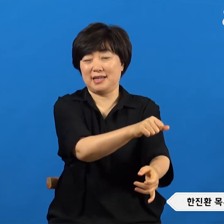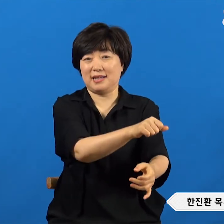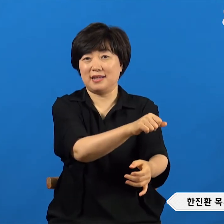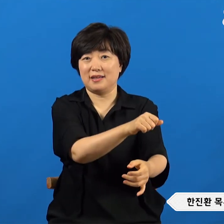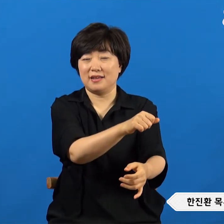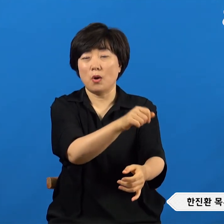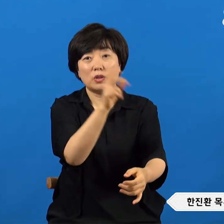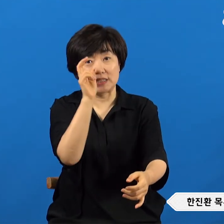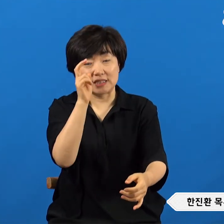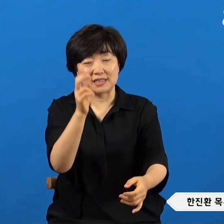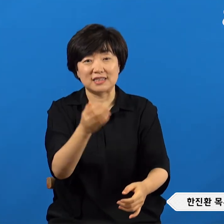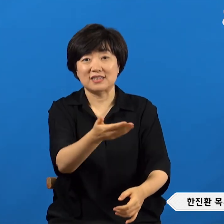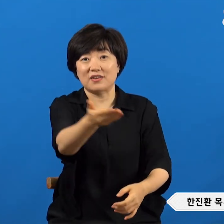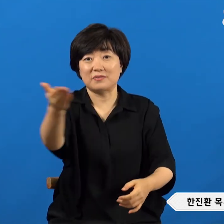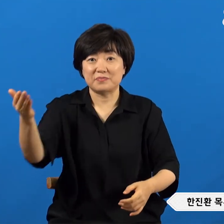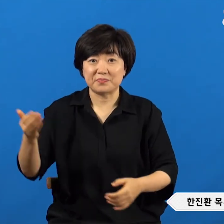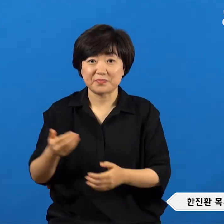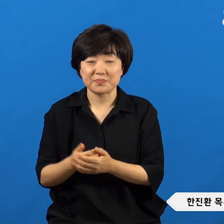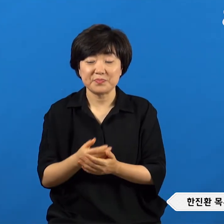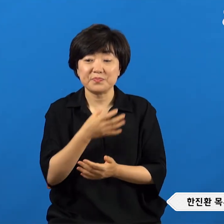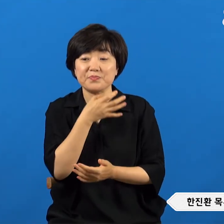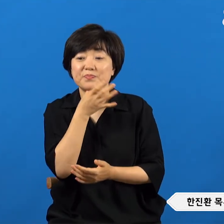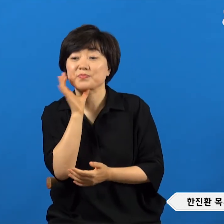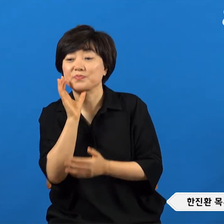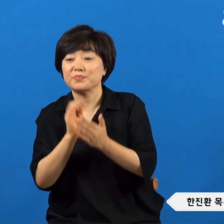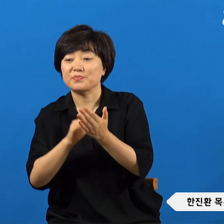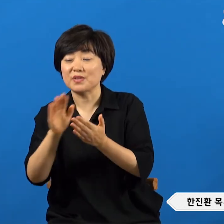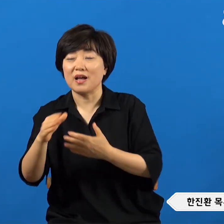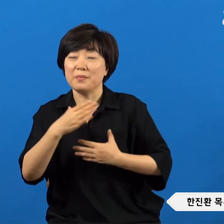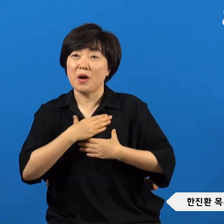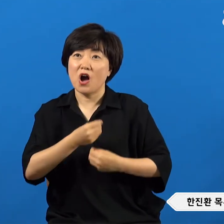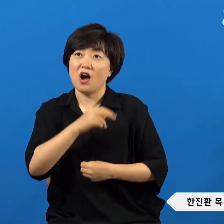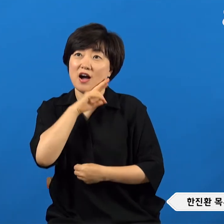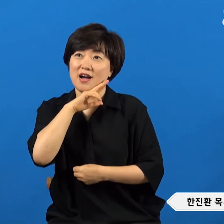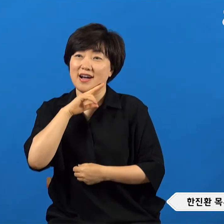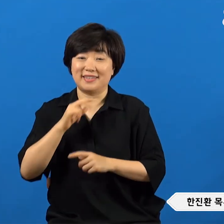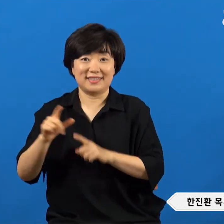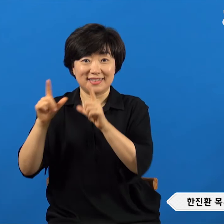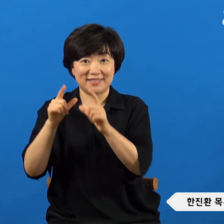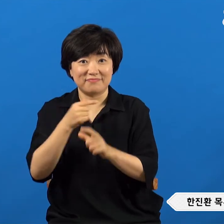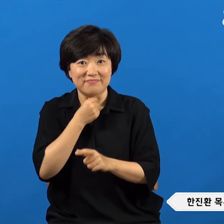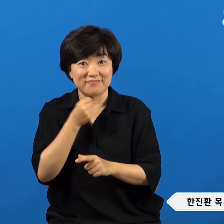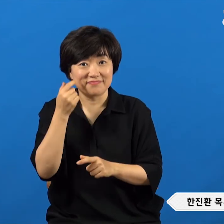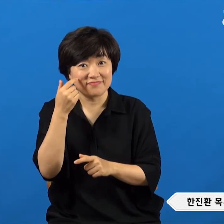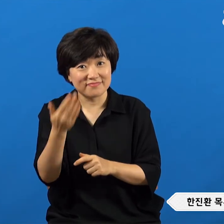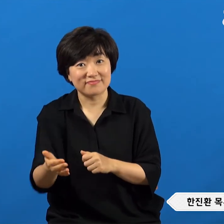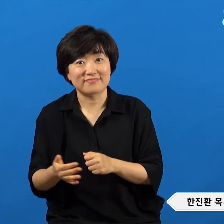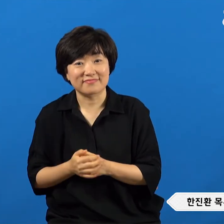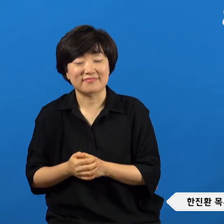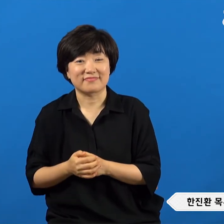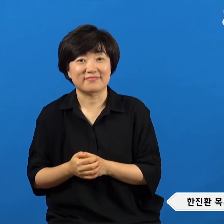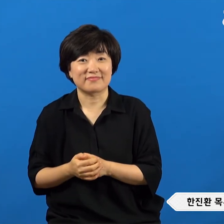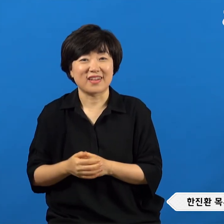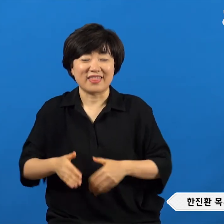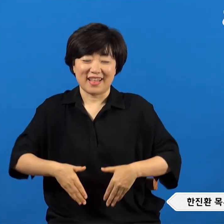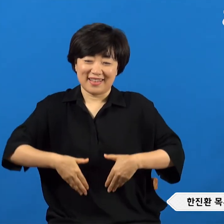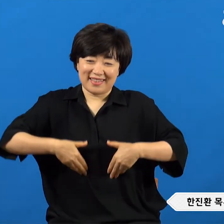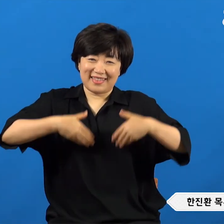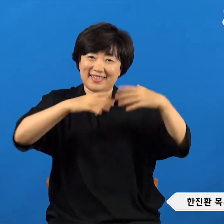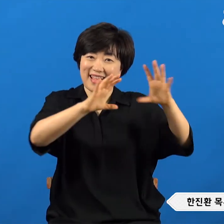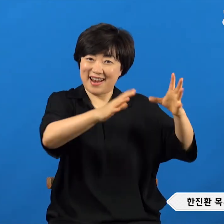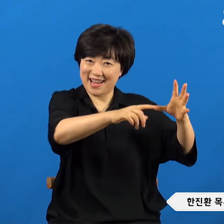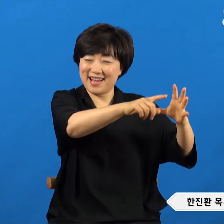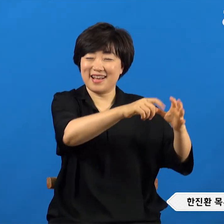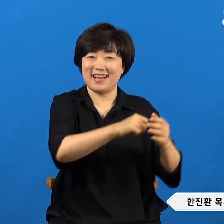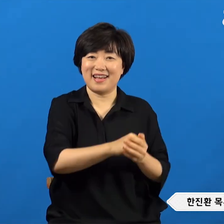혹시 이제 노후에 편안한 삶을 살고 싶으십니까? 저 따뜻한 남쪽